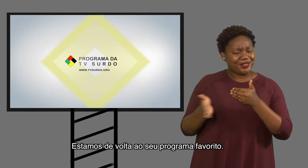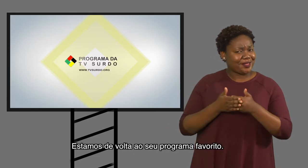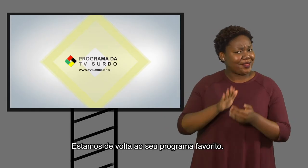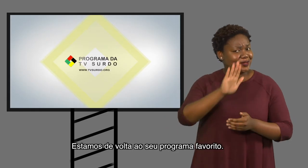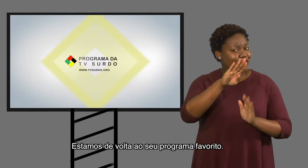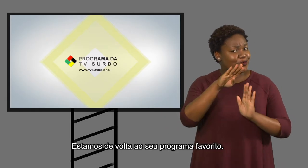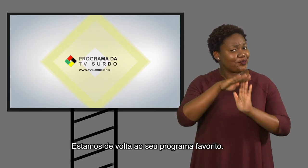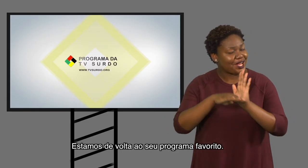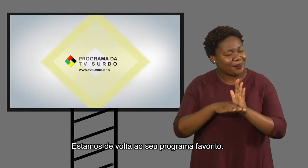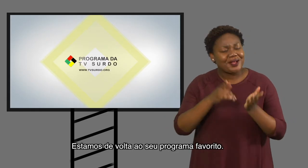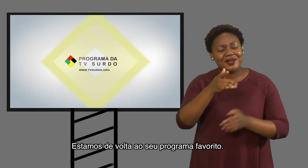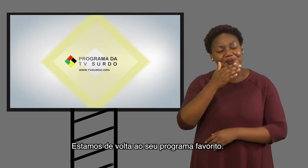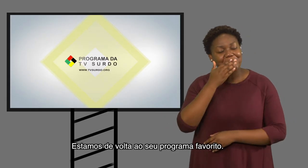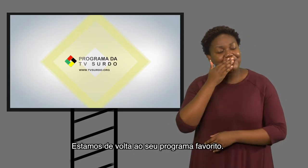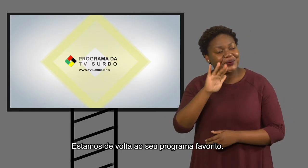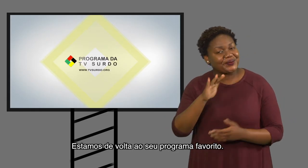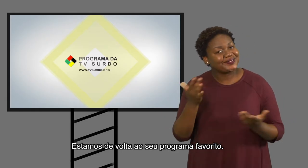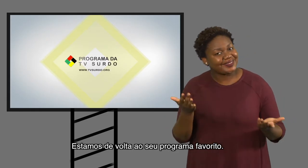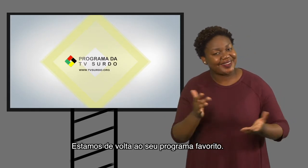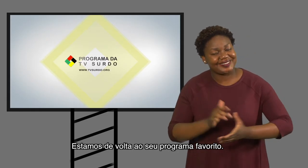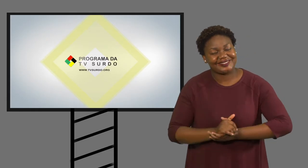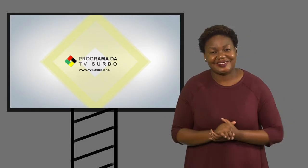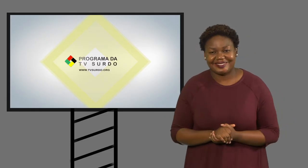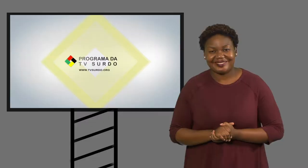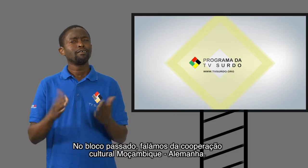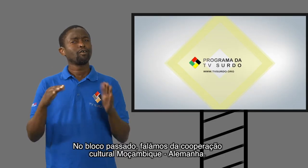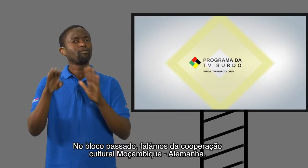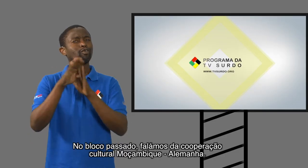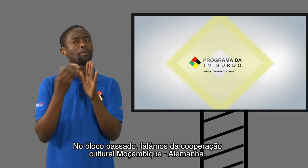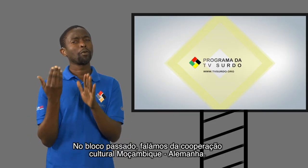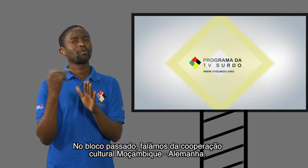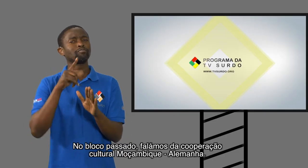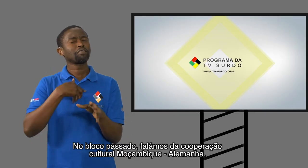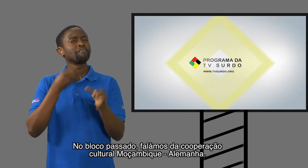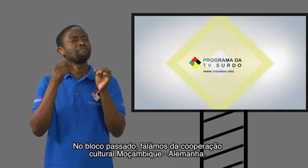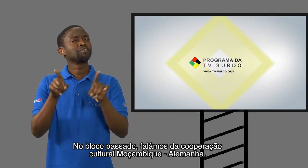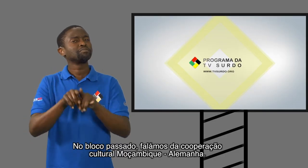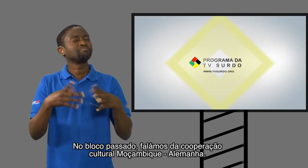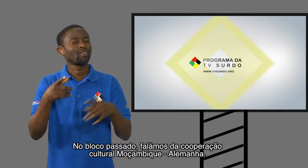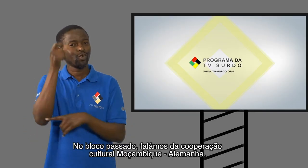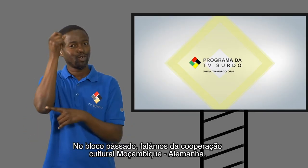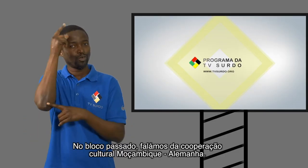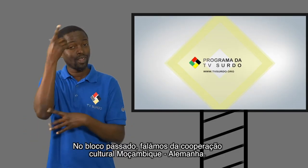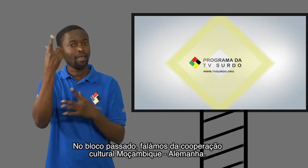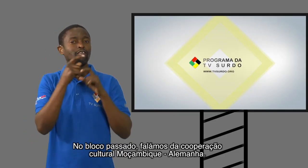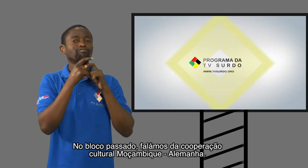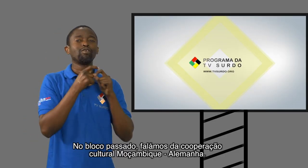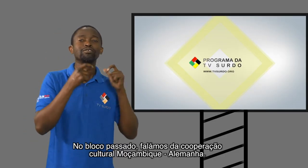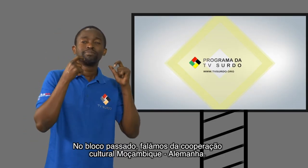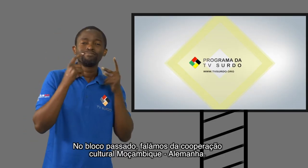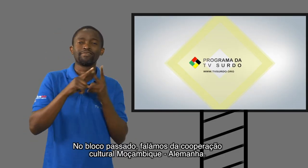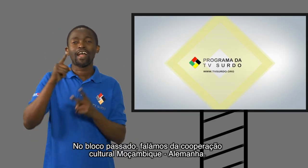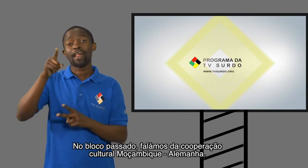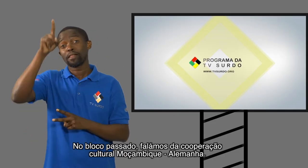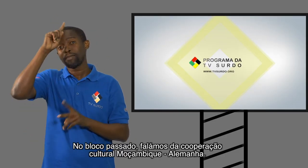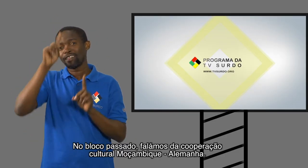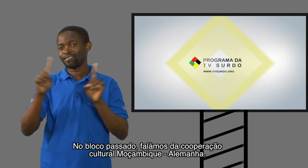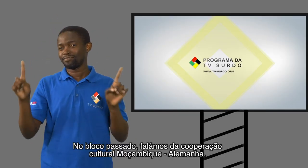Estamos de volta ao seu programa favorito. No bloco passado, falamos da cooperação cultural